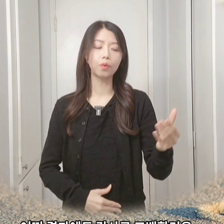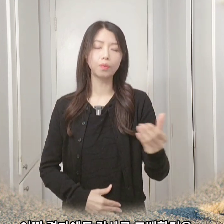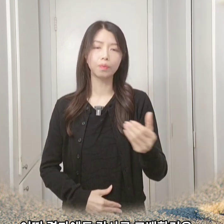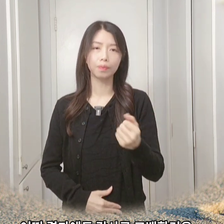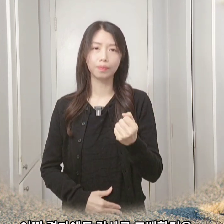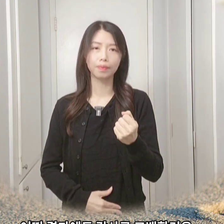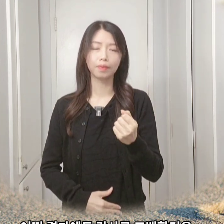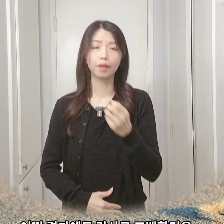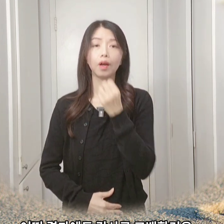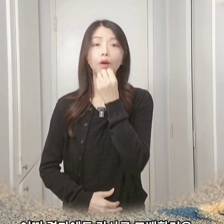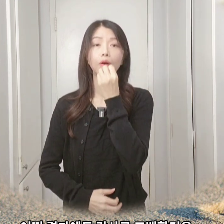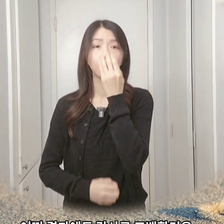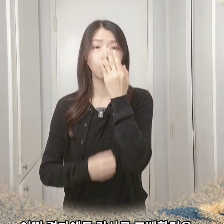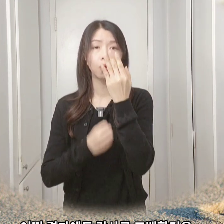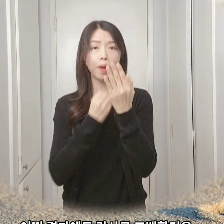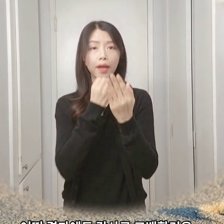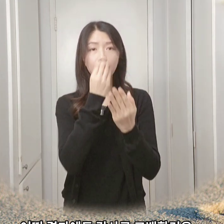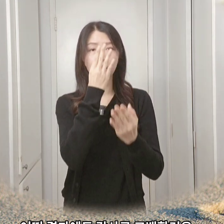감사로